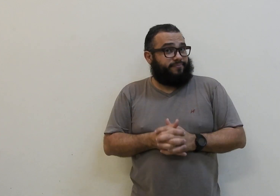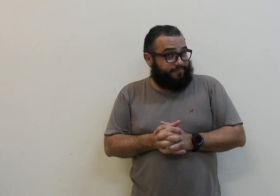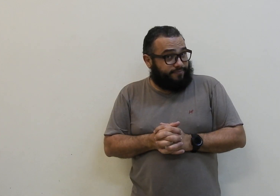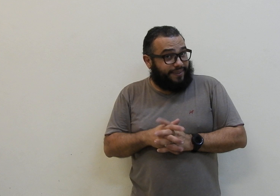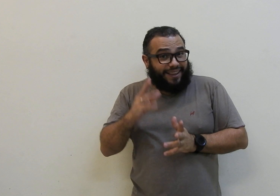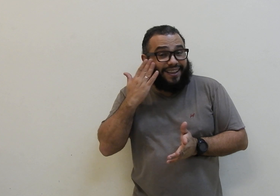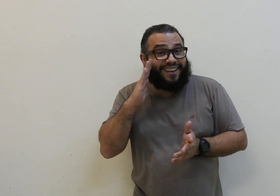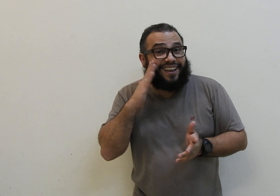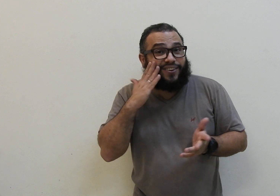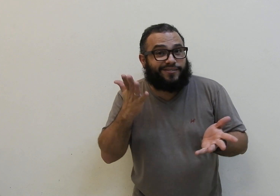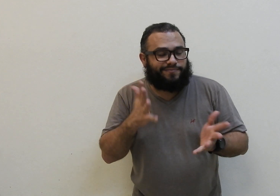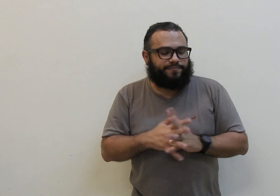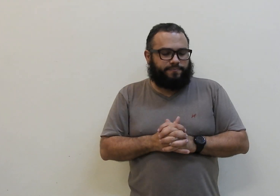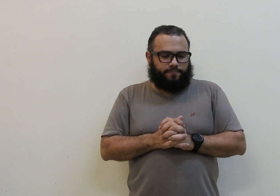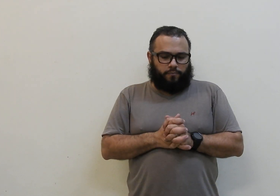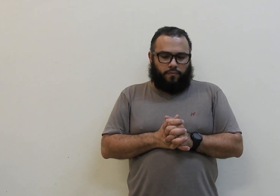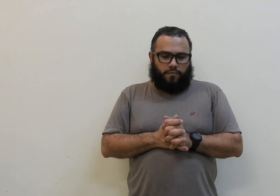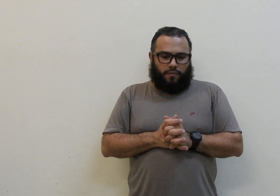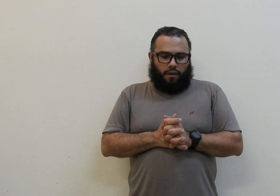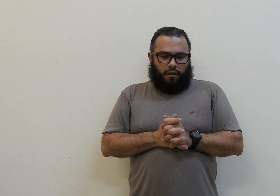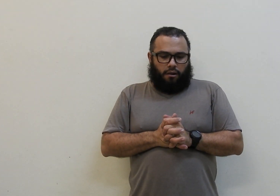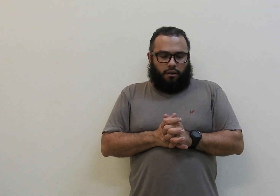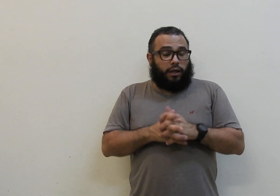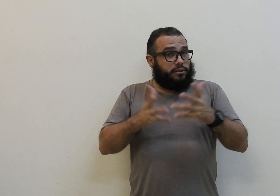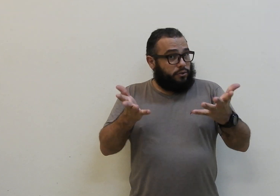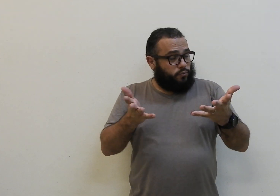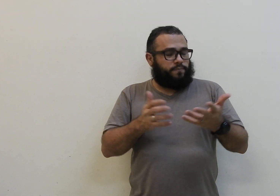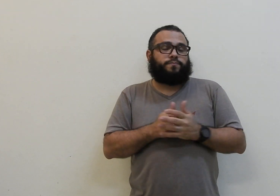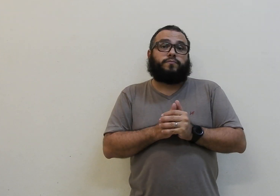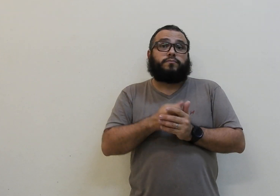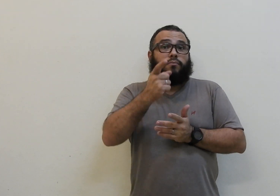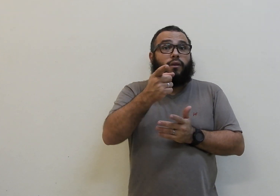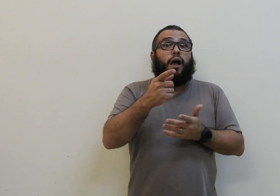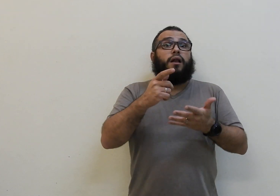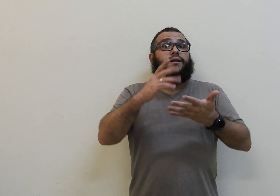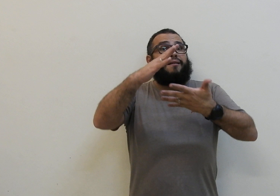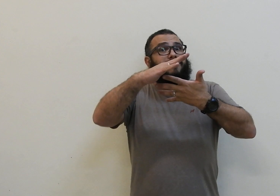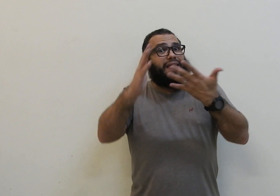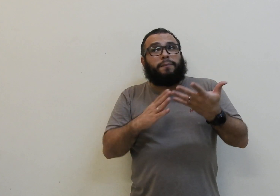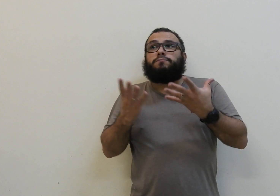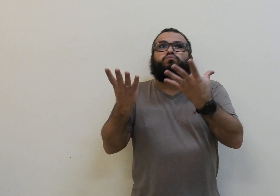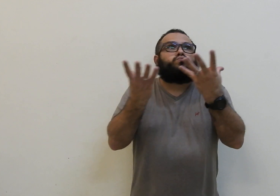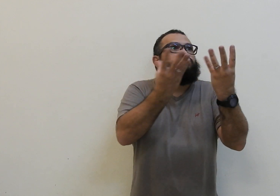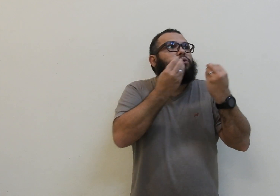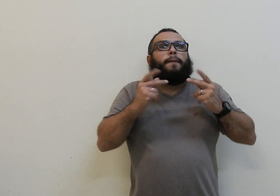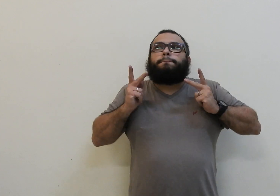língua ela é uma língua espaço-visual, né? E que tem muito disso na comunidade surda, questão